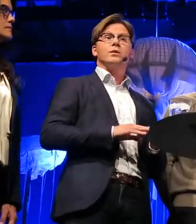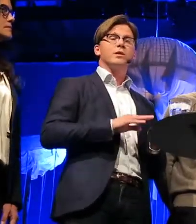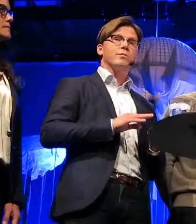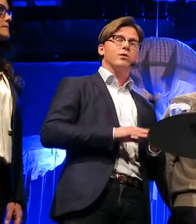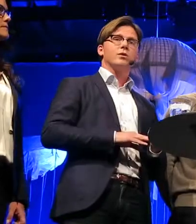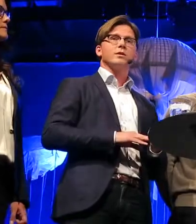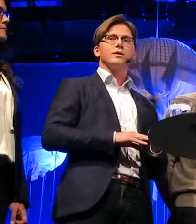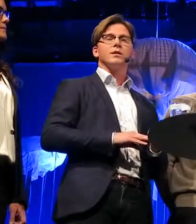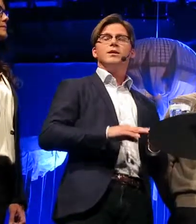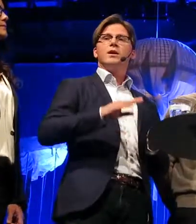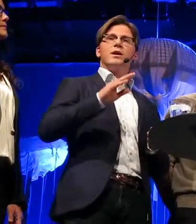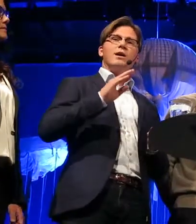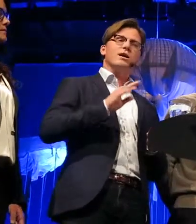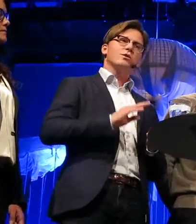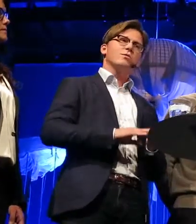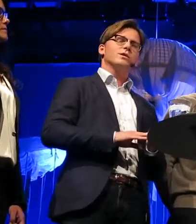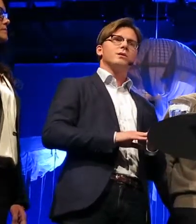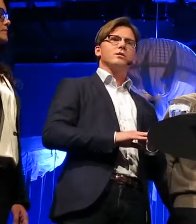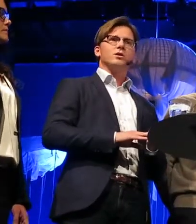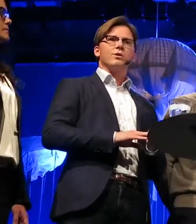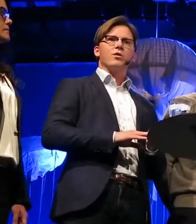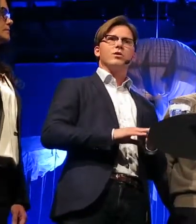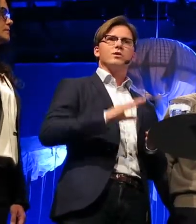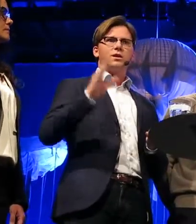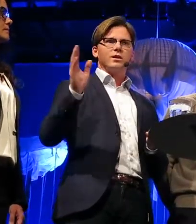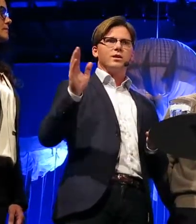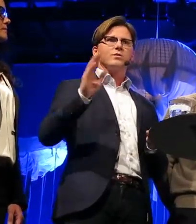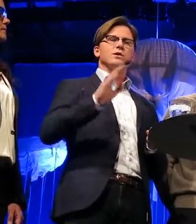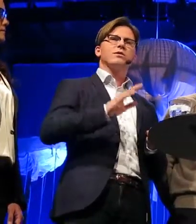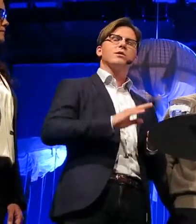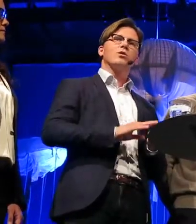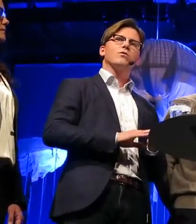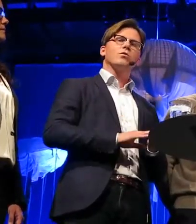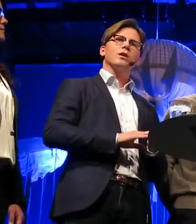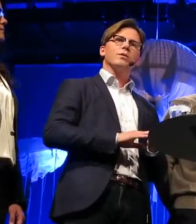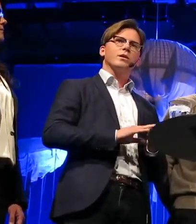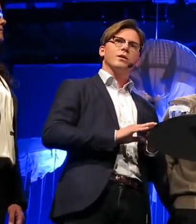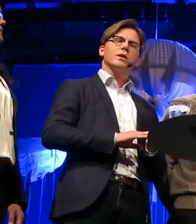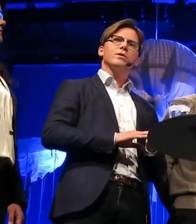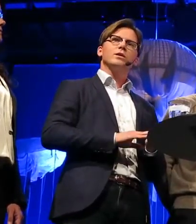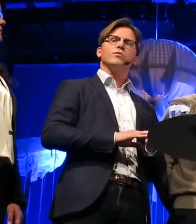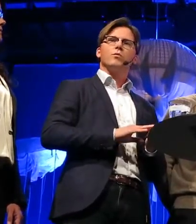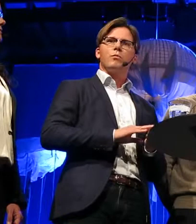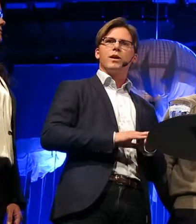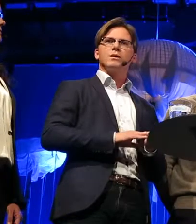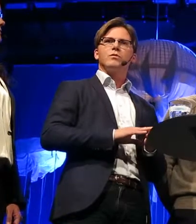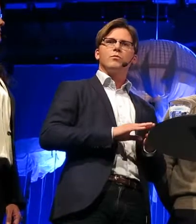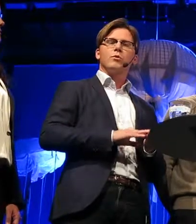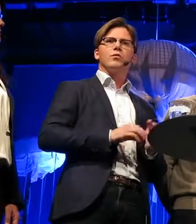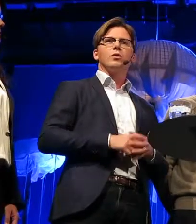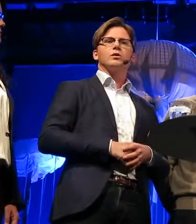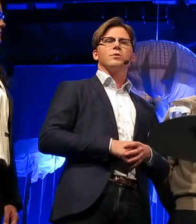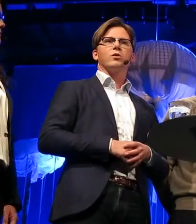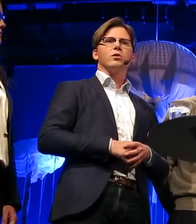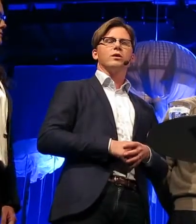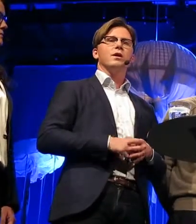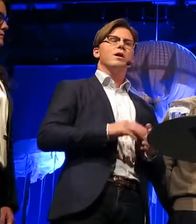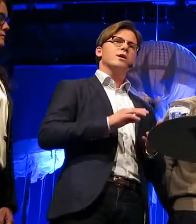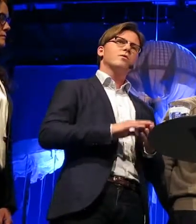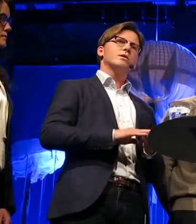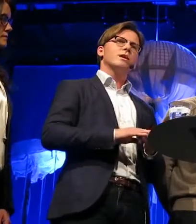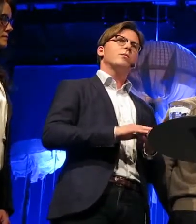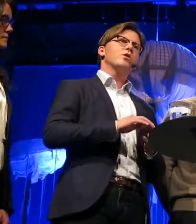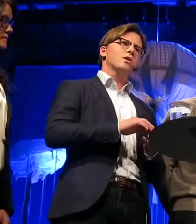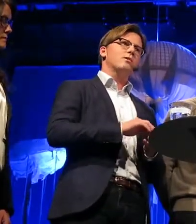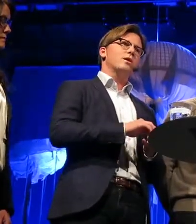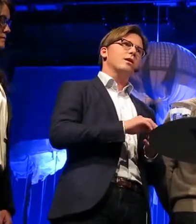mot de bilar som inte är miljöklassade. Jag skulle vilja se en kemikalieskatt, det är lite vid sidan av klimatfrågan, men det är rätt viktigt att få på plats för att få bort farliga kemikalier.